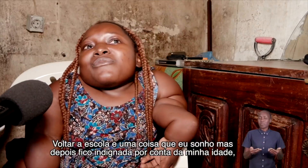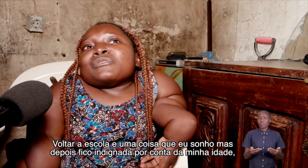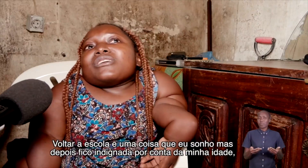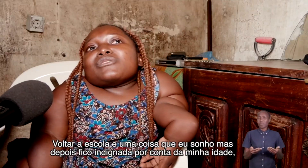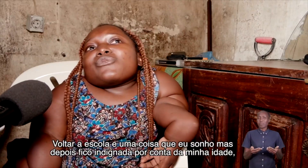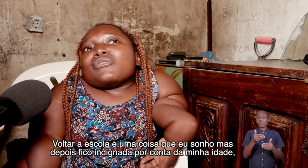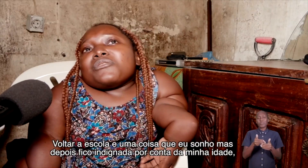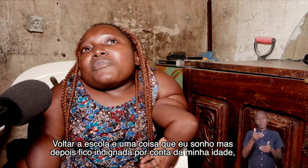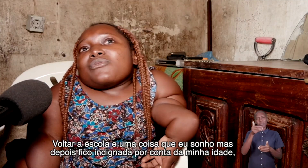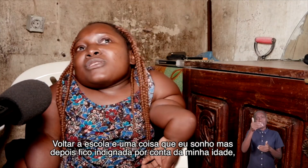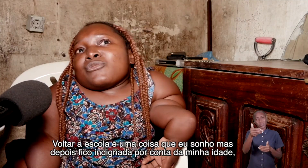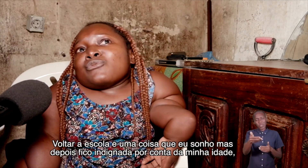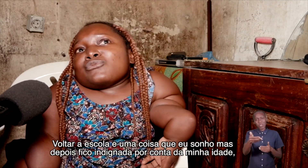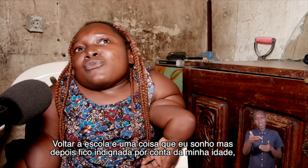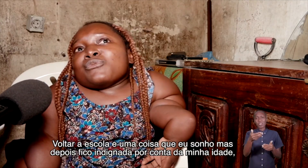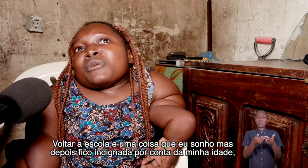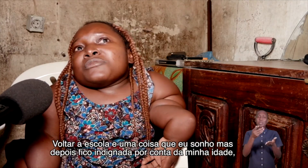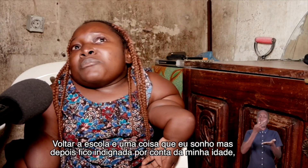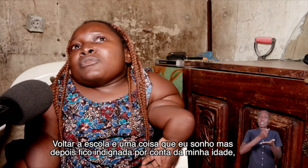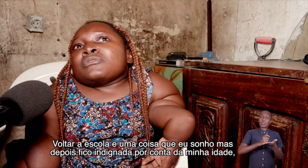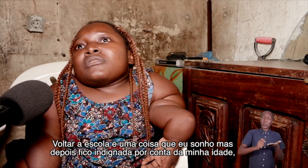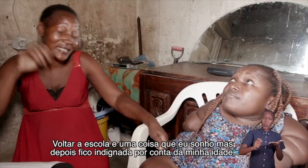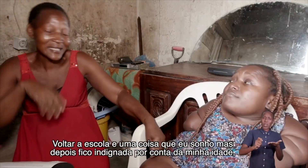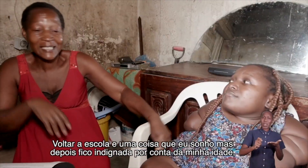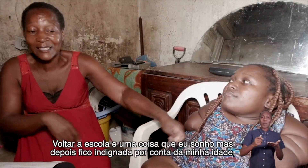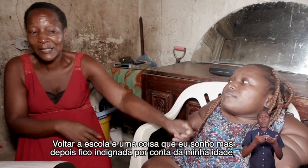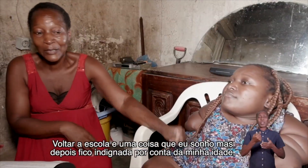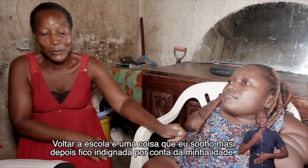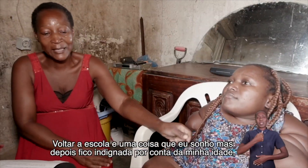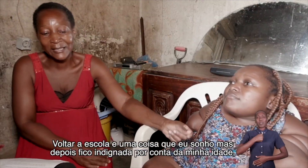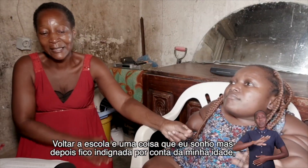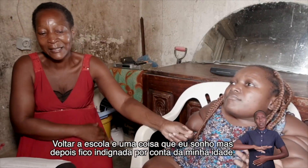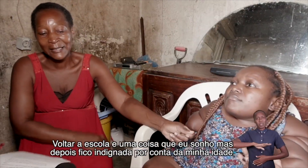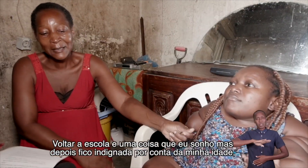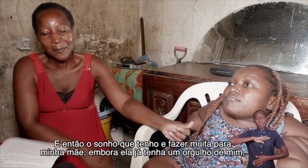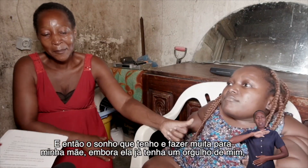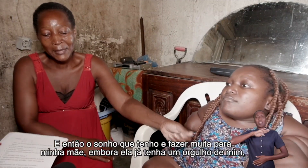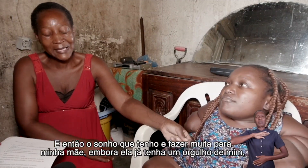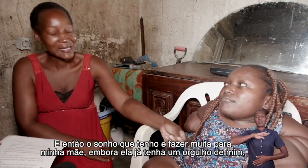Voltar à escola é uma coisa que eu sou, mas depois tudo pra trás. Cada idade que eu tenho,